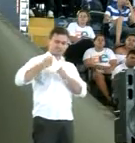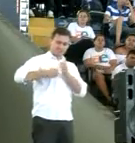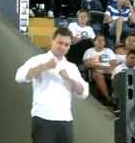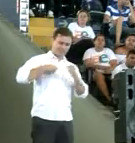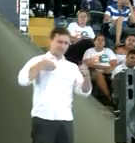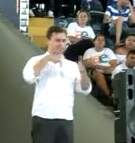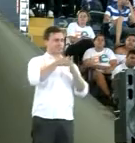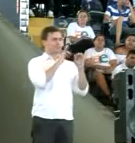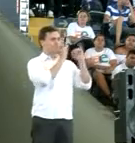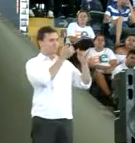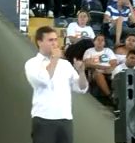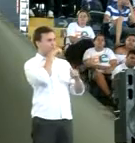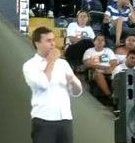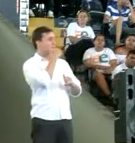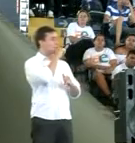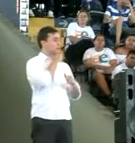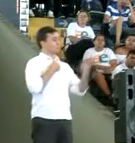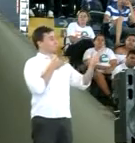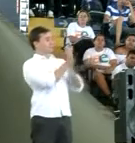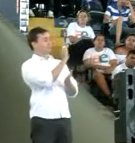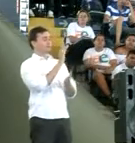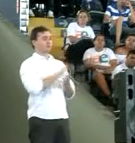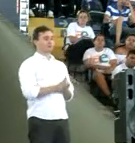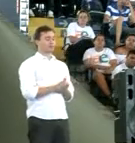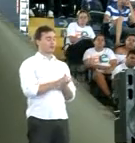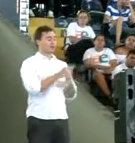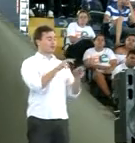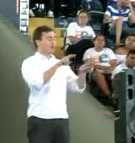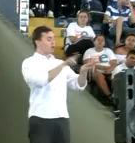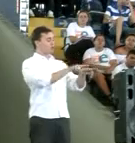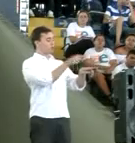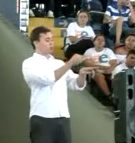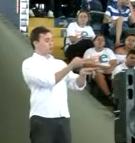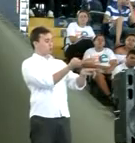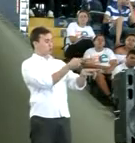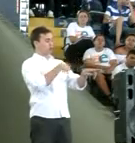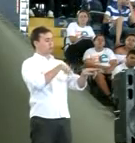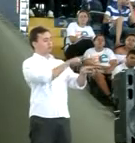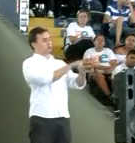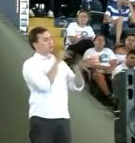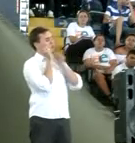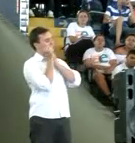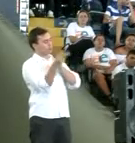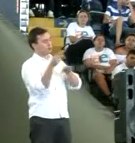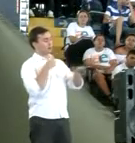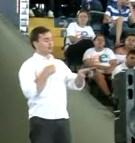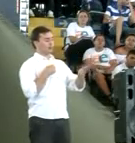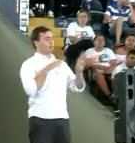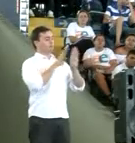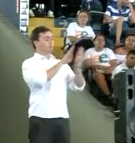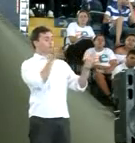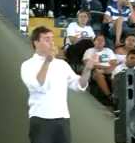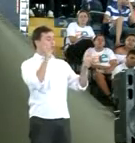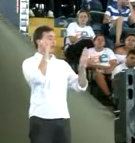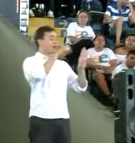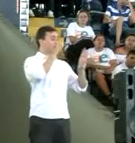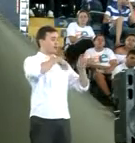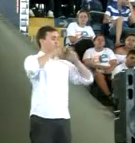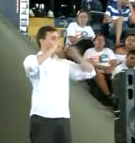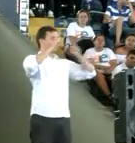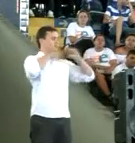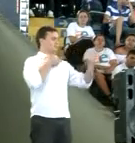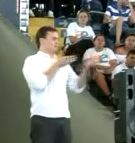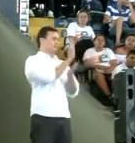para minha mãe. Quando eu chego, meu pai e minha mãe dormindo ainda, eu abro a porta do quarto e começo a gritar: